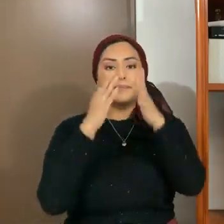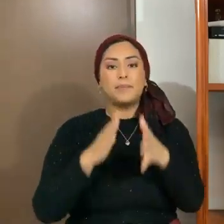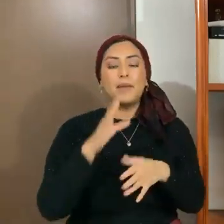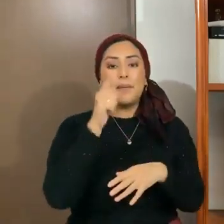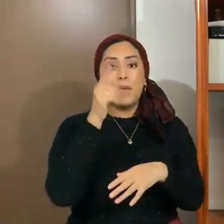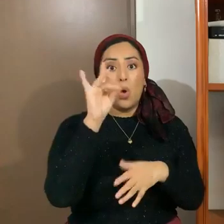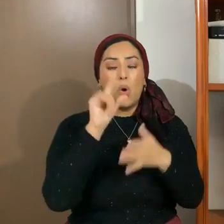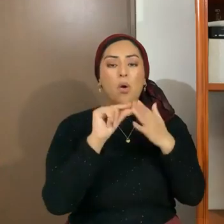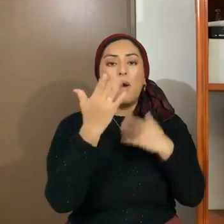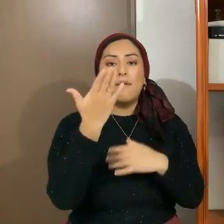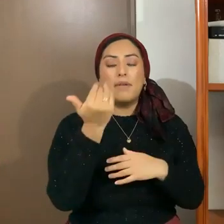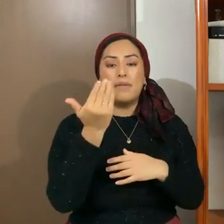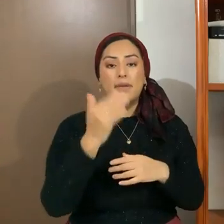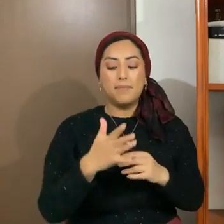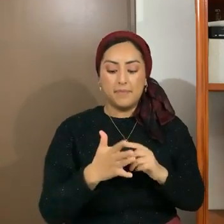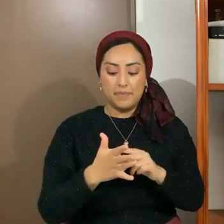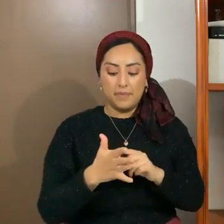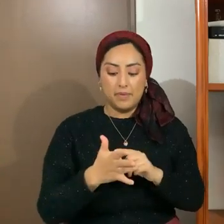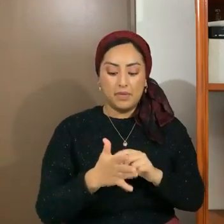Vamos adelantito.